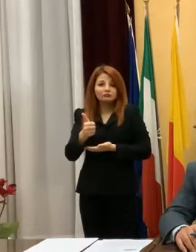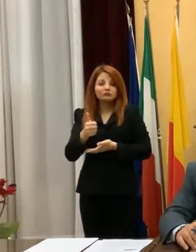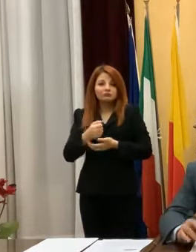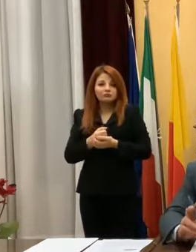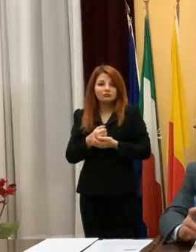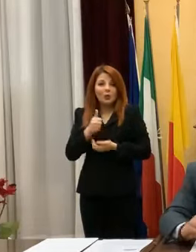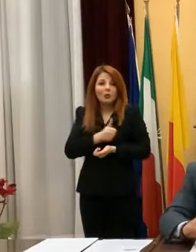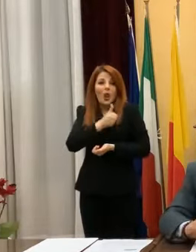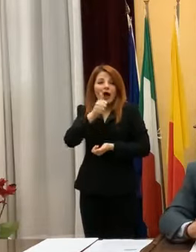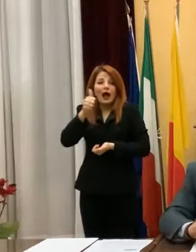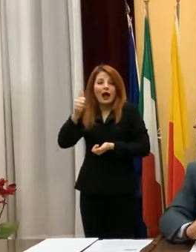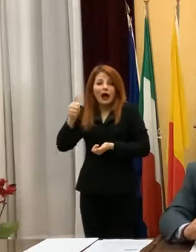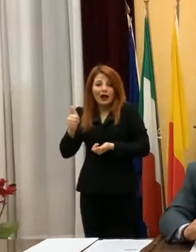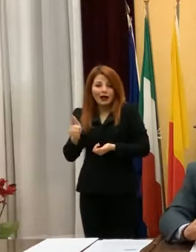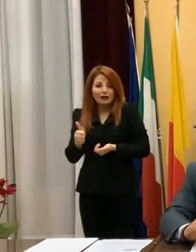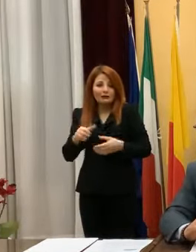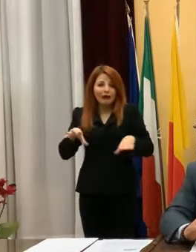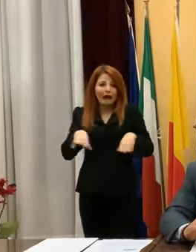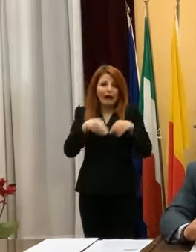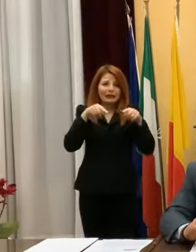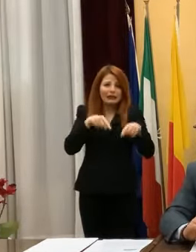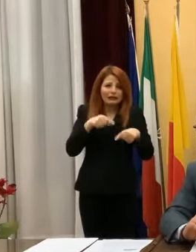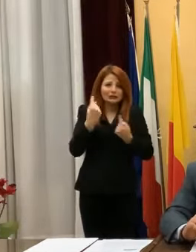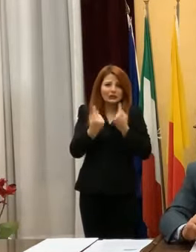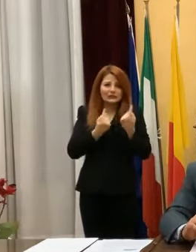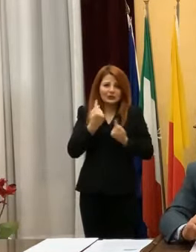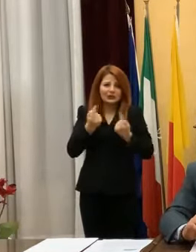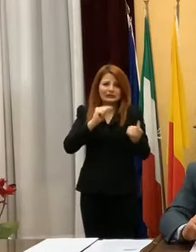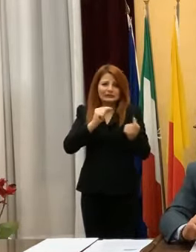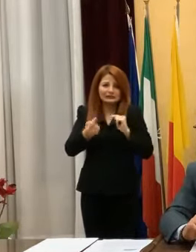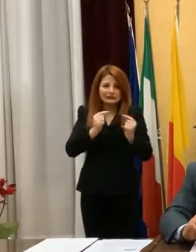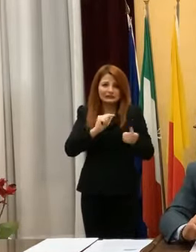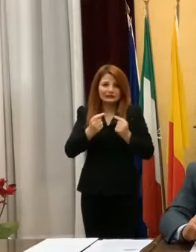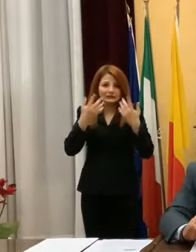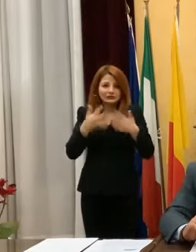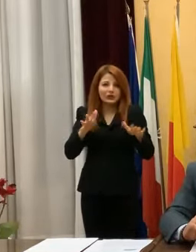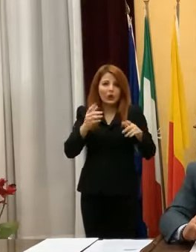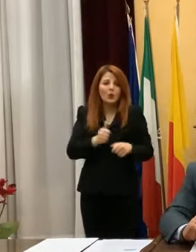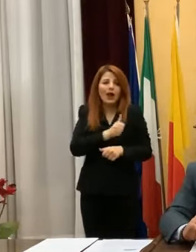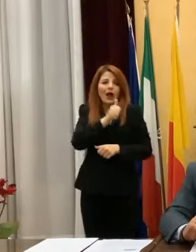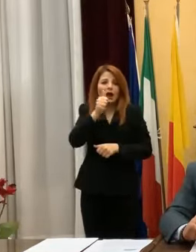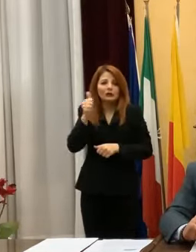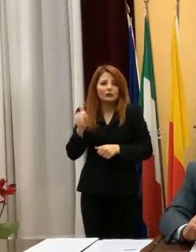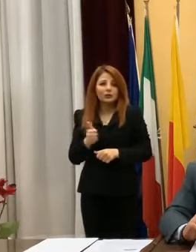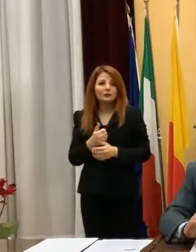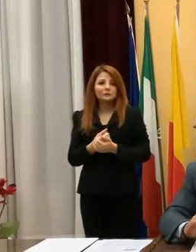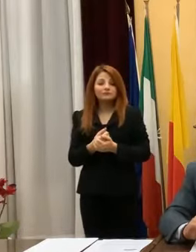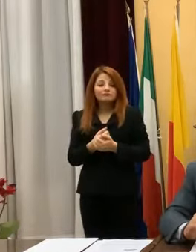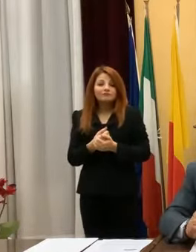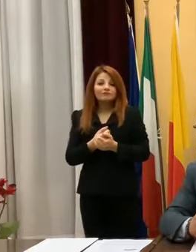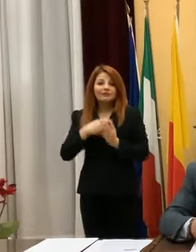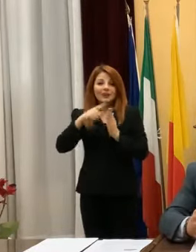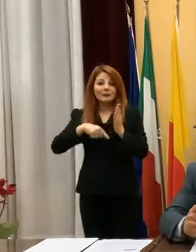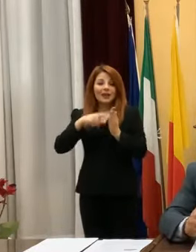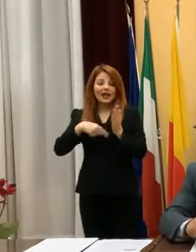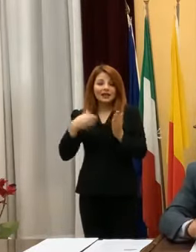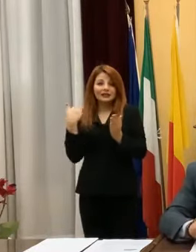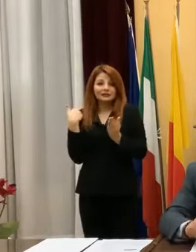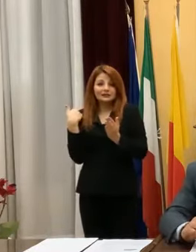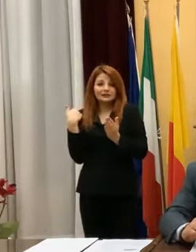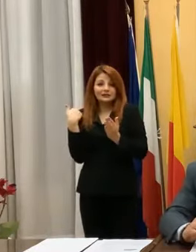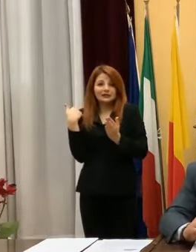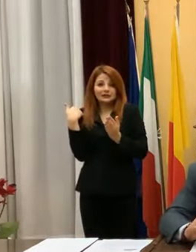è cominciato, non dobbiamo dimenticarlo, perché quello che è accaduto negli ultimi mesi è solo